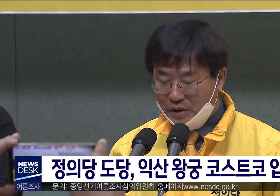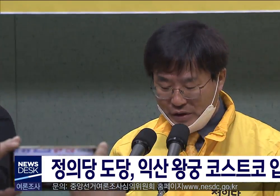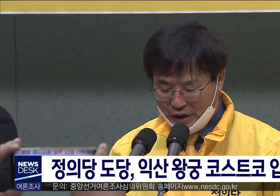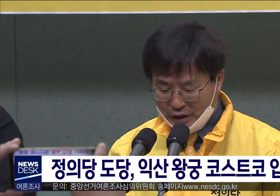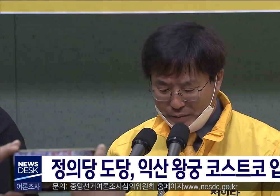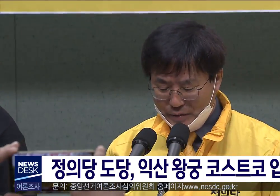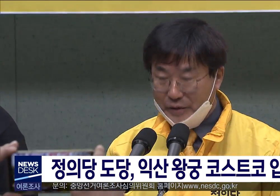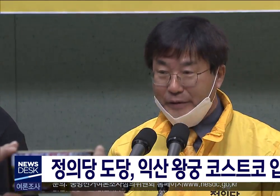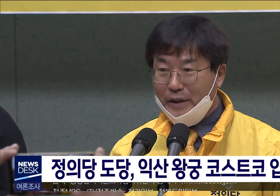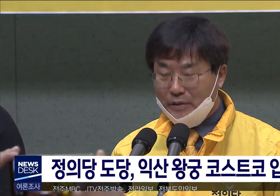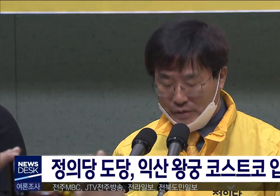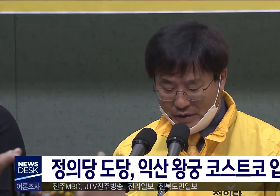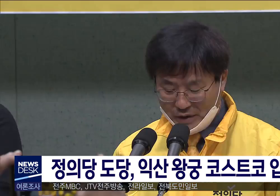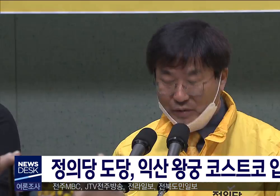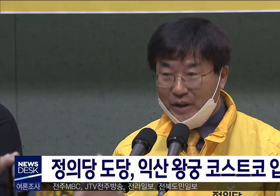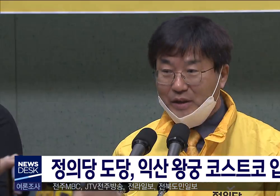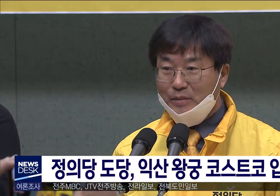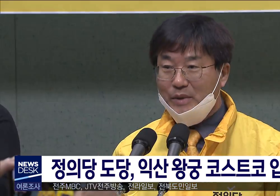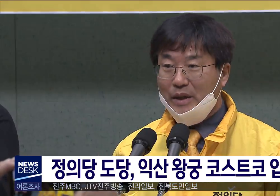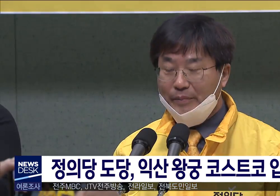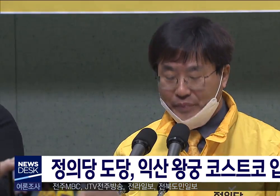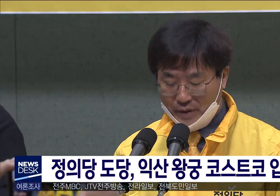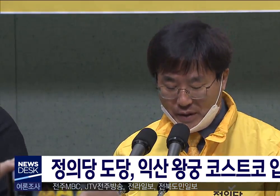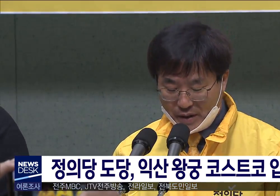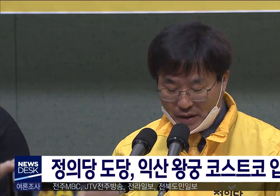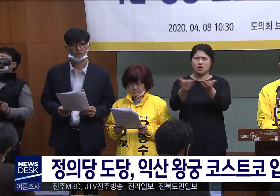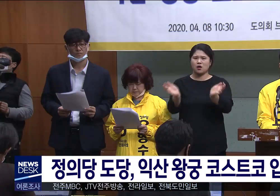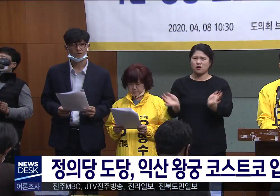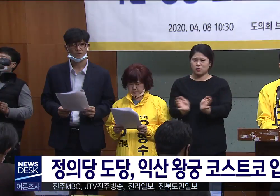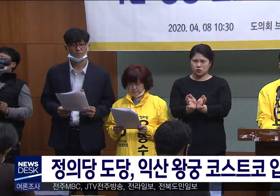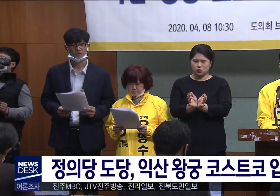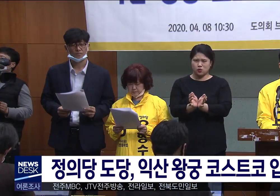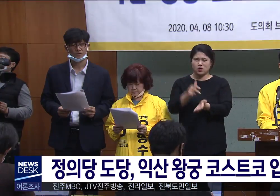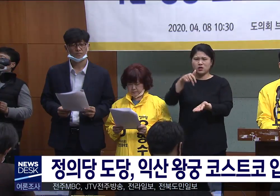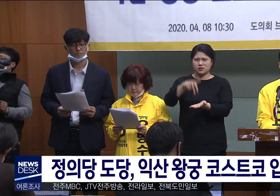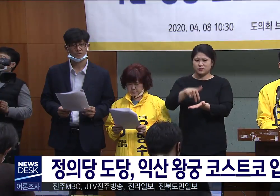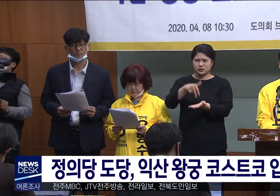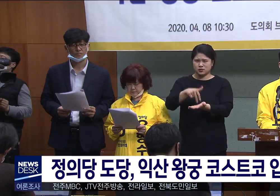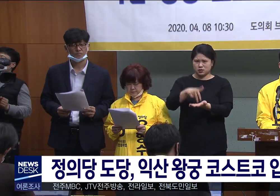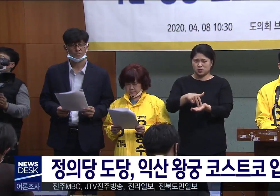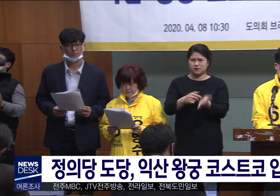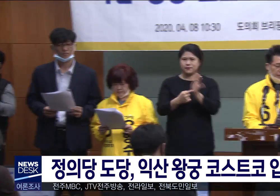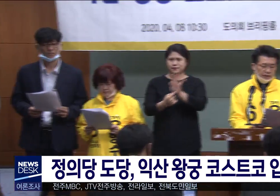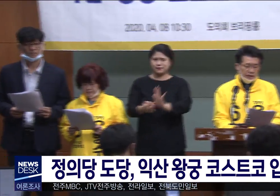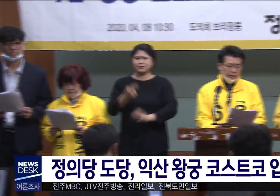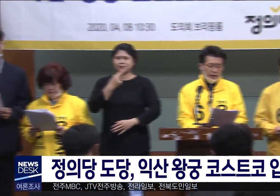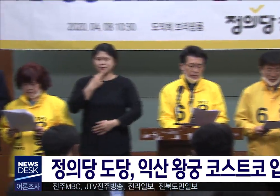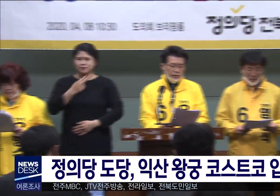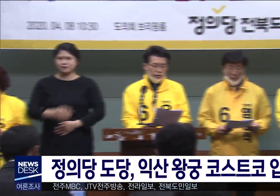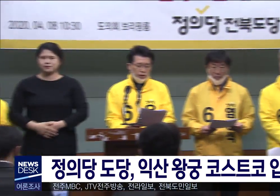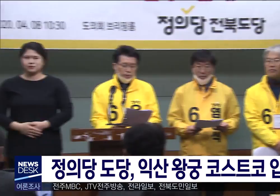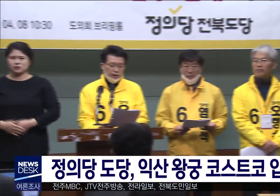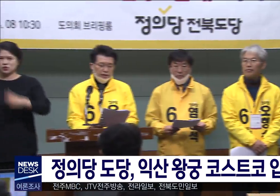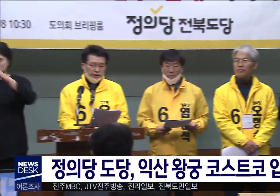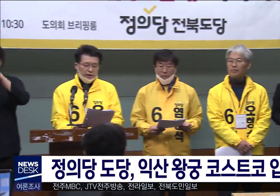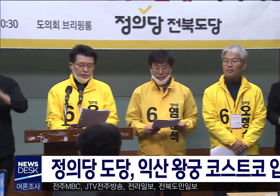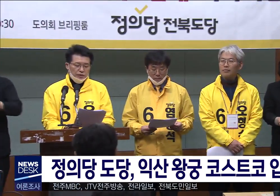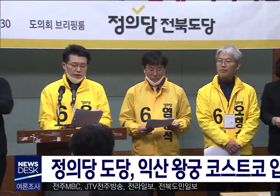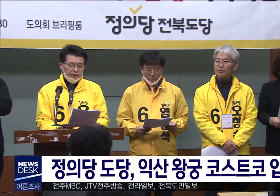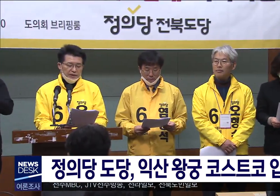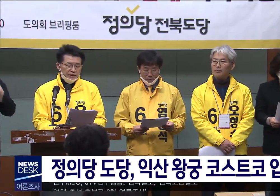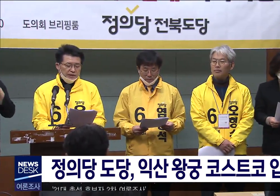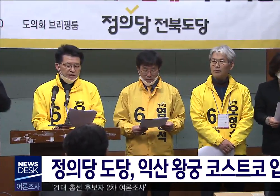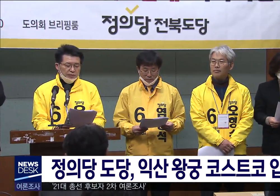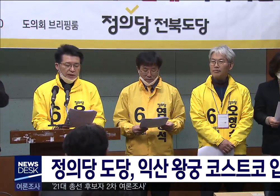호남 고속도로 익산 나들목 인근의 교통 요충지여서 도내 모든 중소상공인들에게 직접적인 타격을 줄